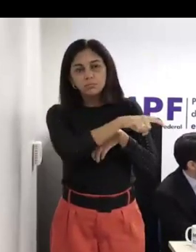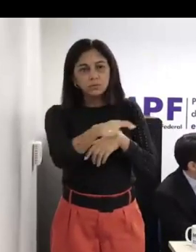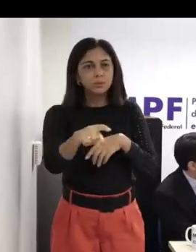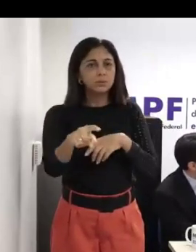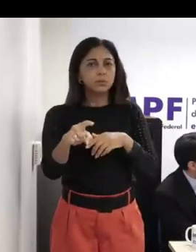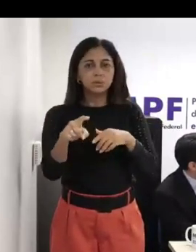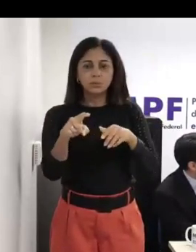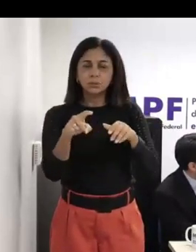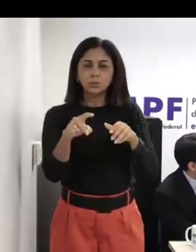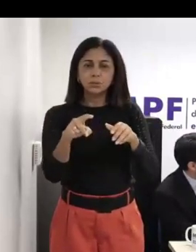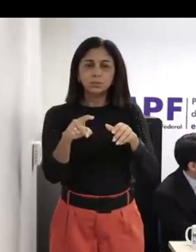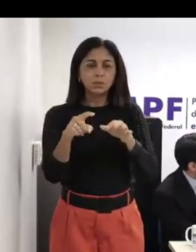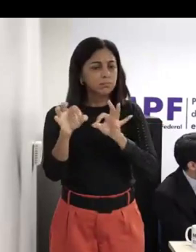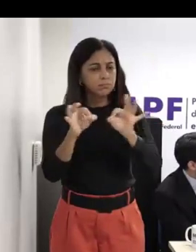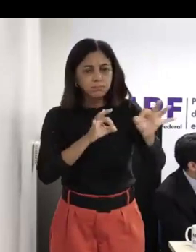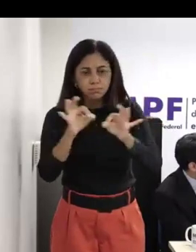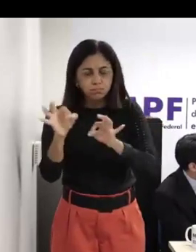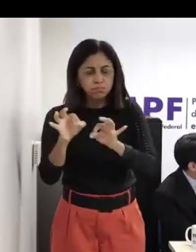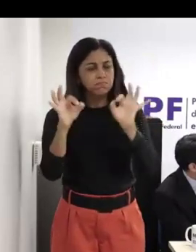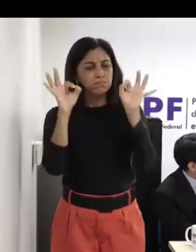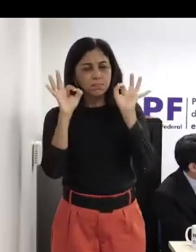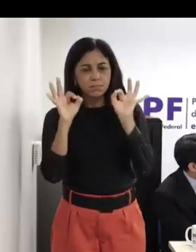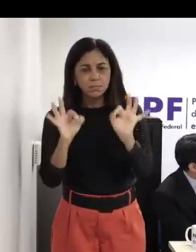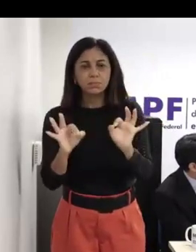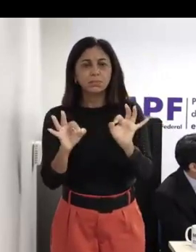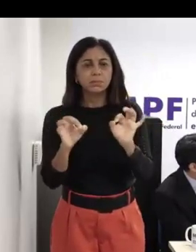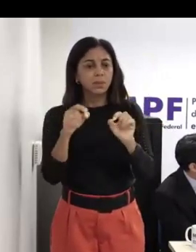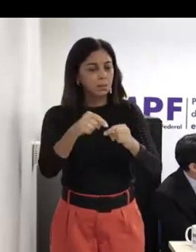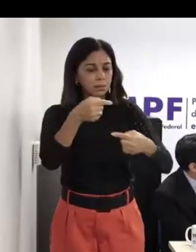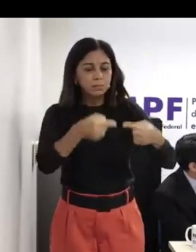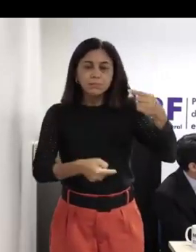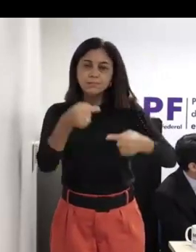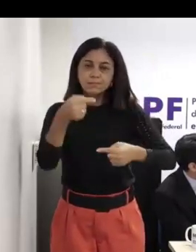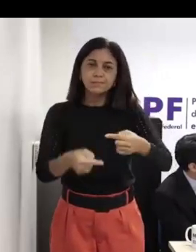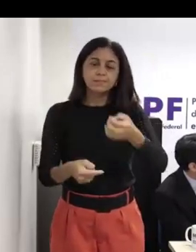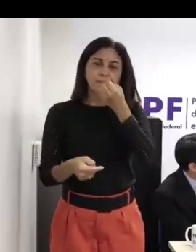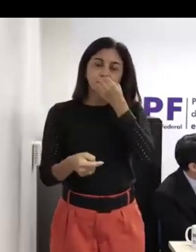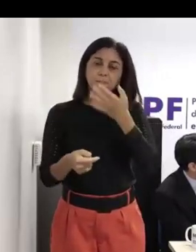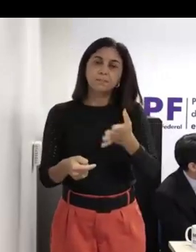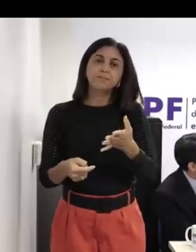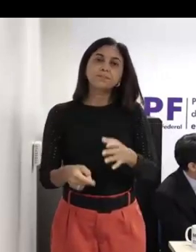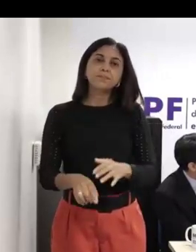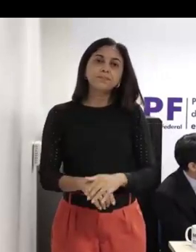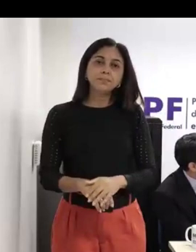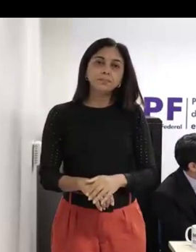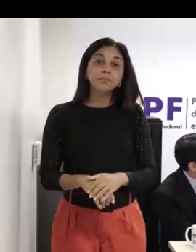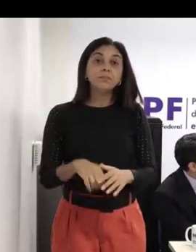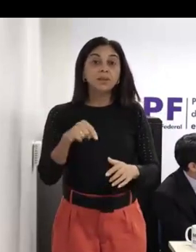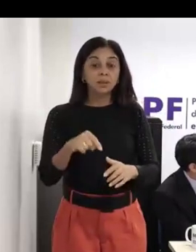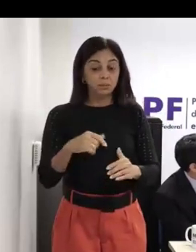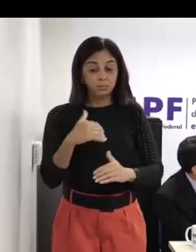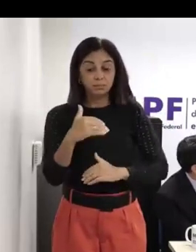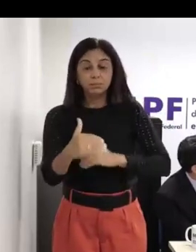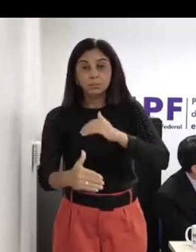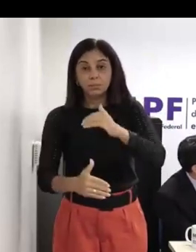espaço pela possibilitação desse encontro e que a partir daqui nós possamos ã encaminhar novos procedimentos e